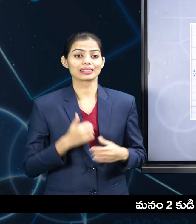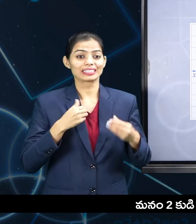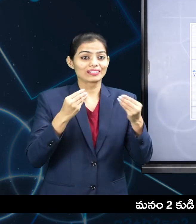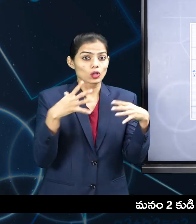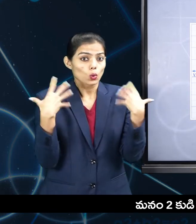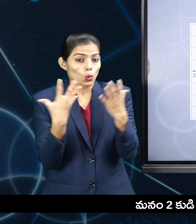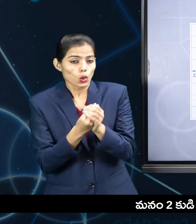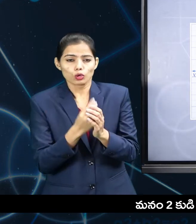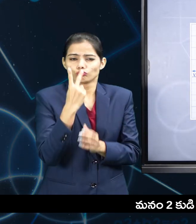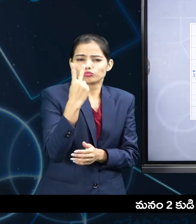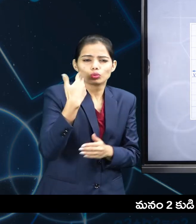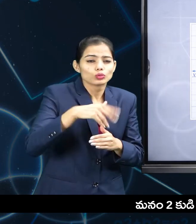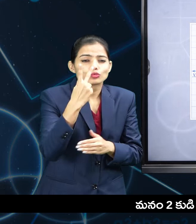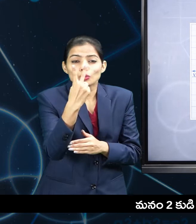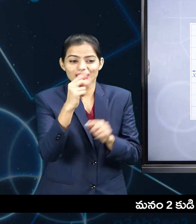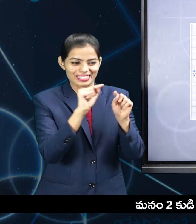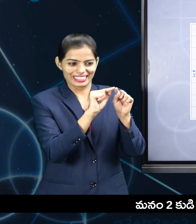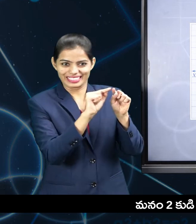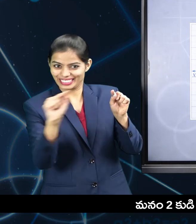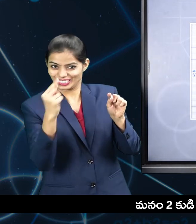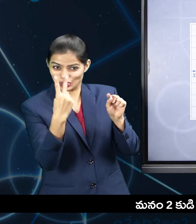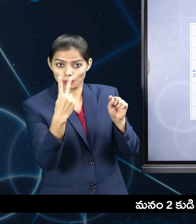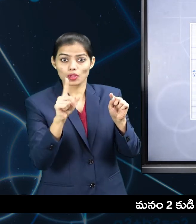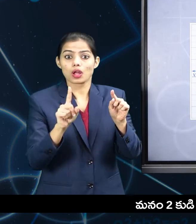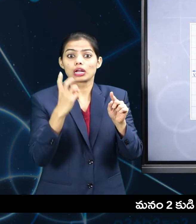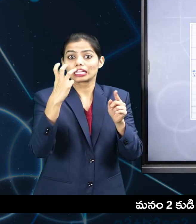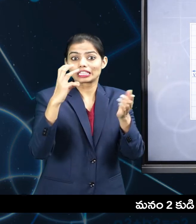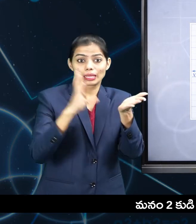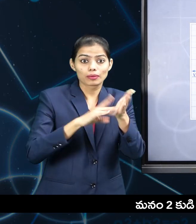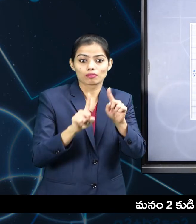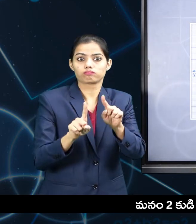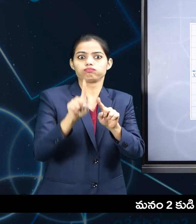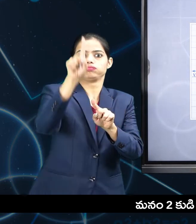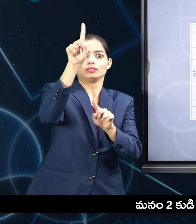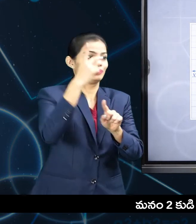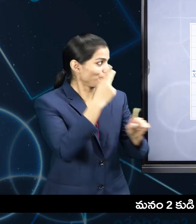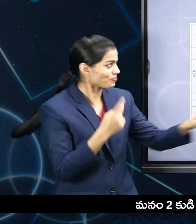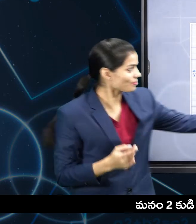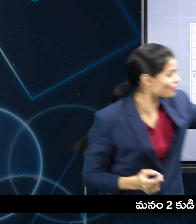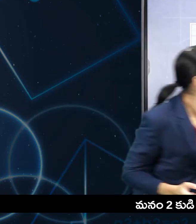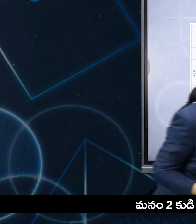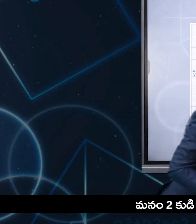మనం 2 కుడివైపుకు మరియు 3 పైభాగానికి వెళ్తాము అనుకుందాం.